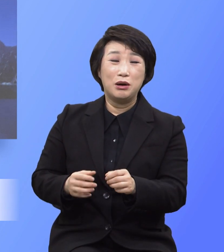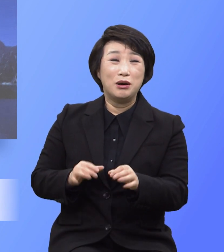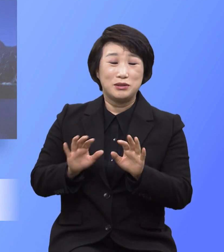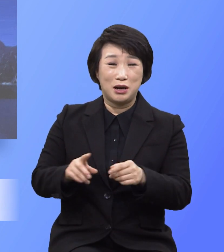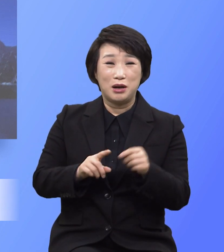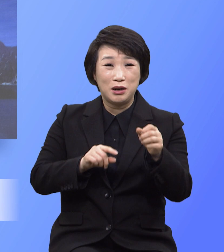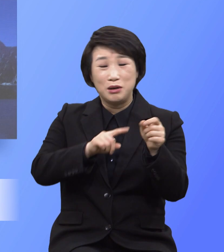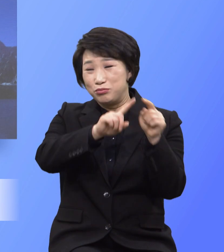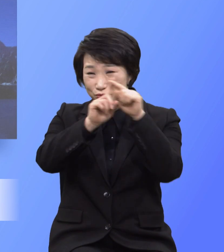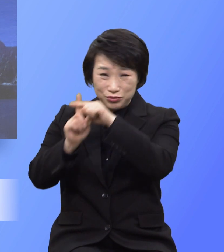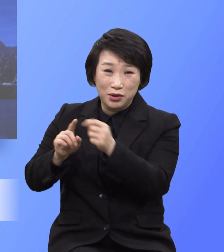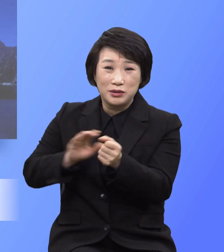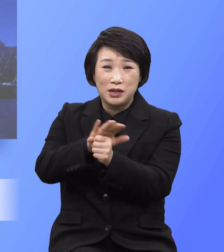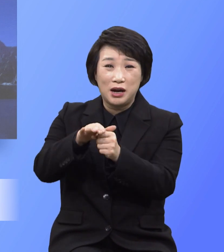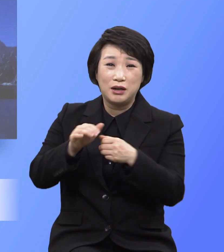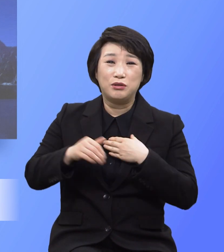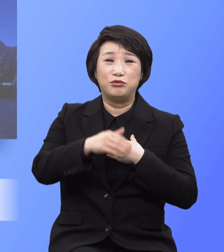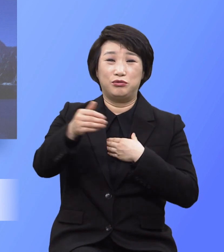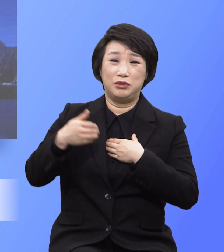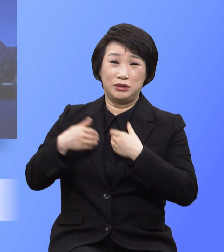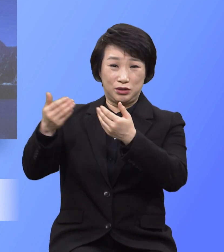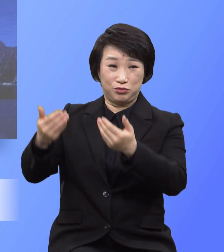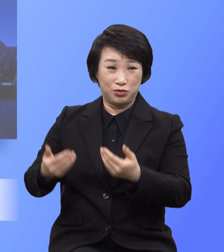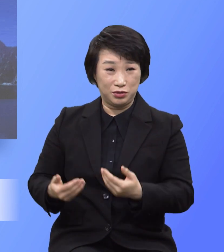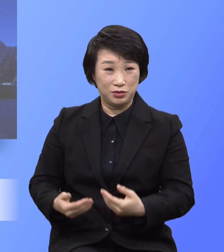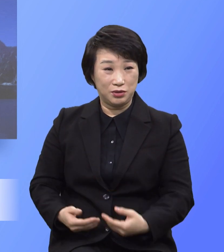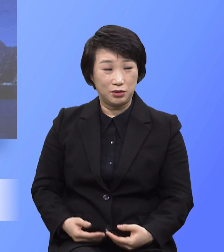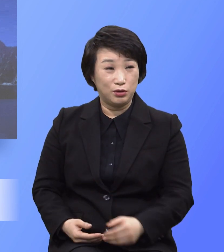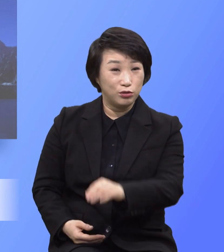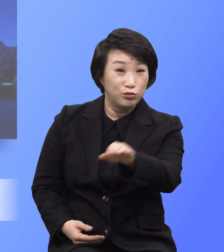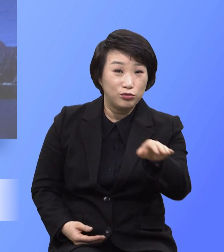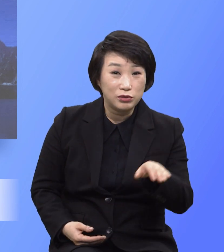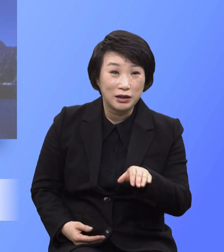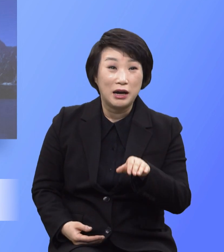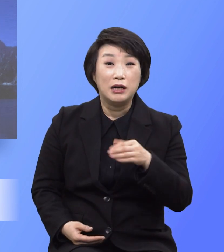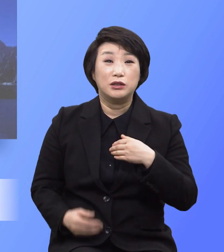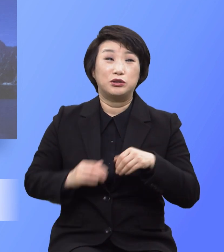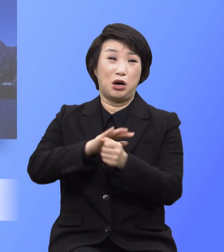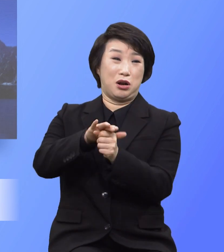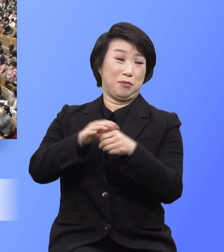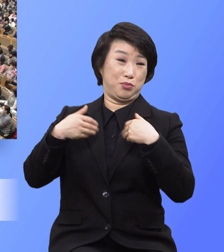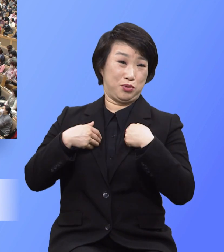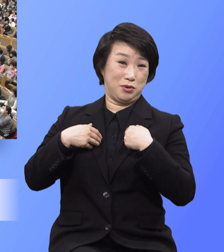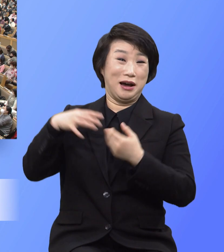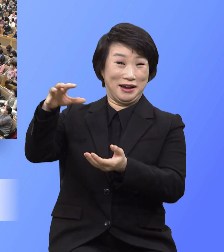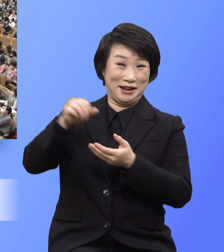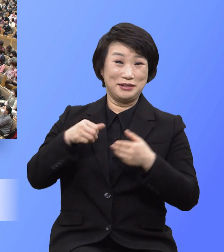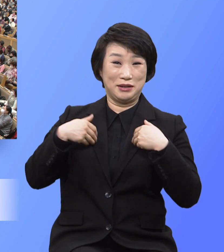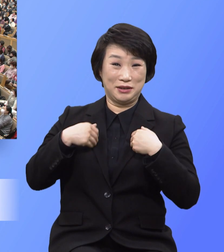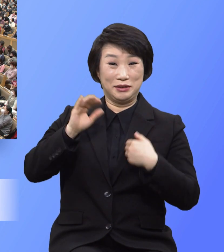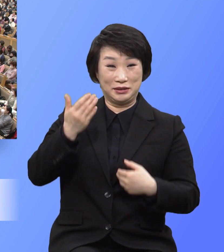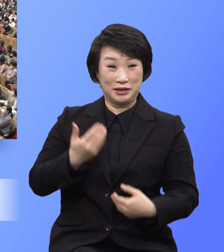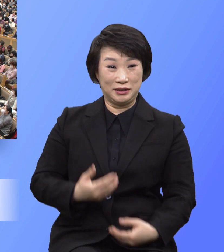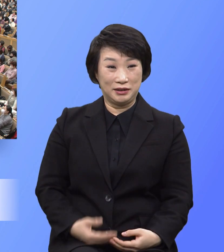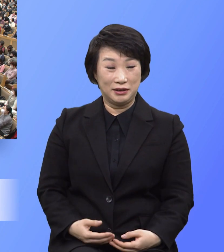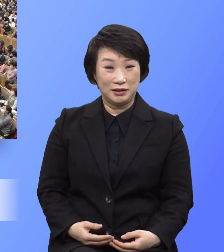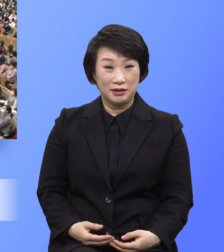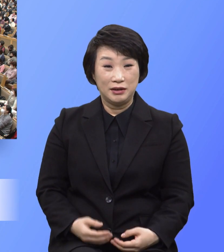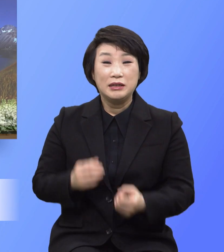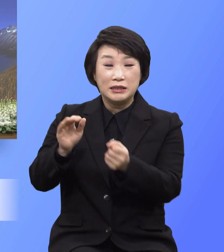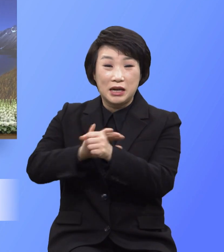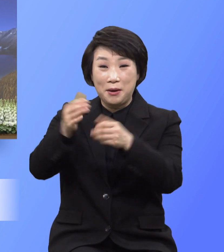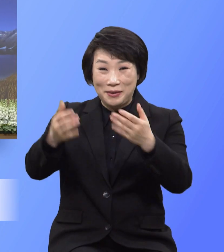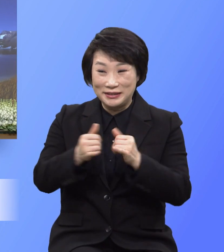없는 사랑을 우리에게 주시는데 우리가 받아야 되지 않느냐 그 말이에요. 그래서 이